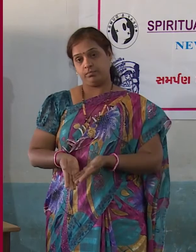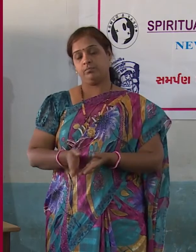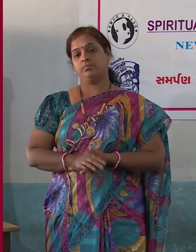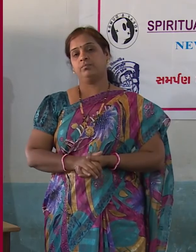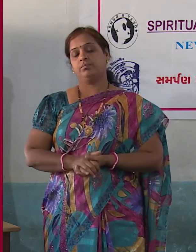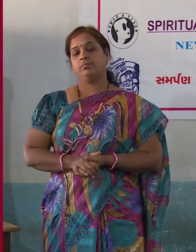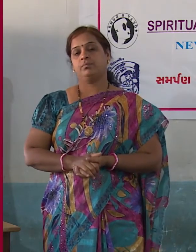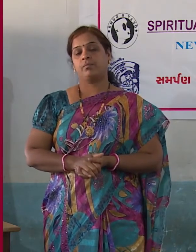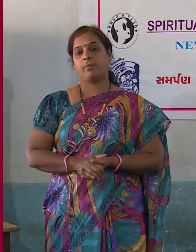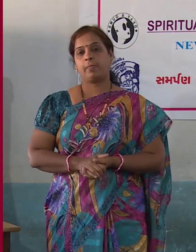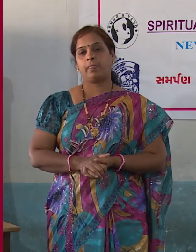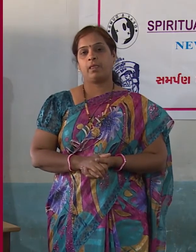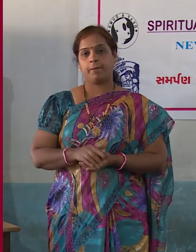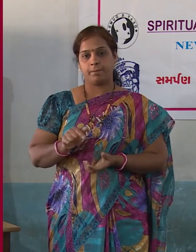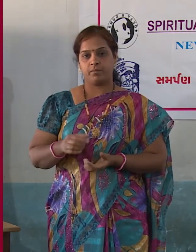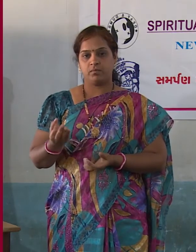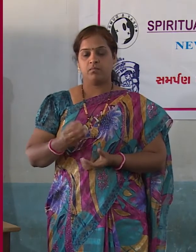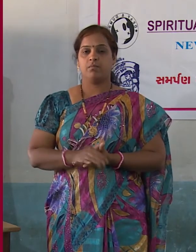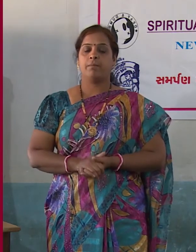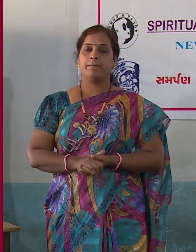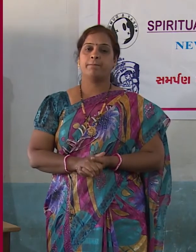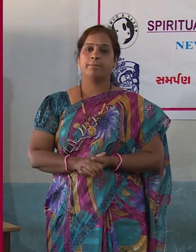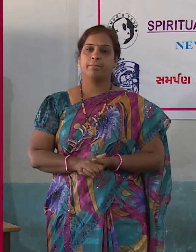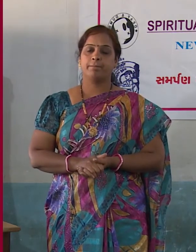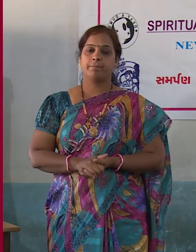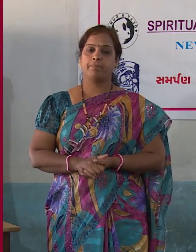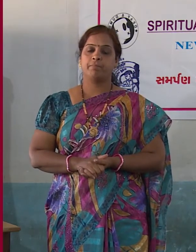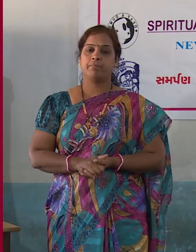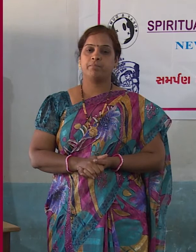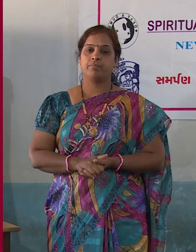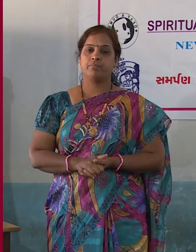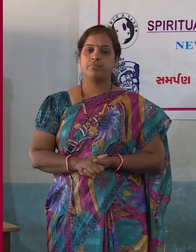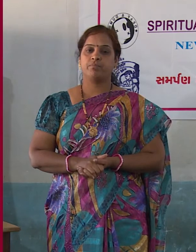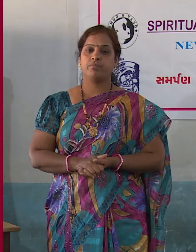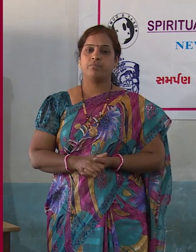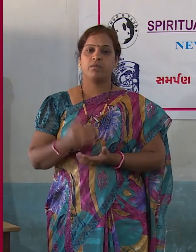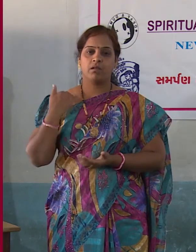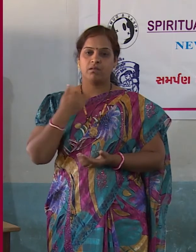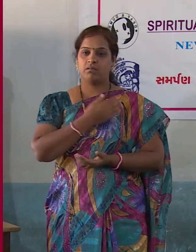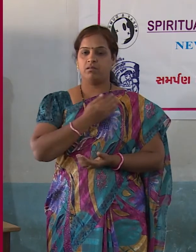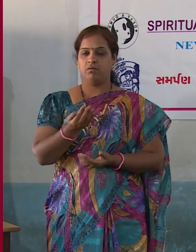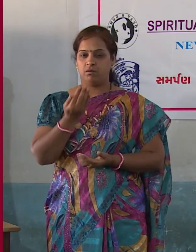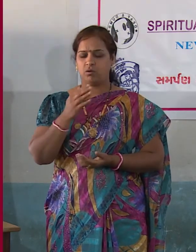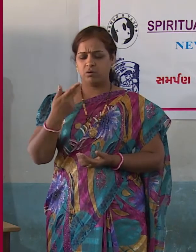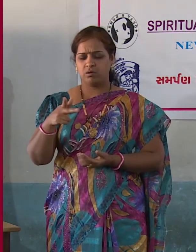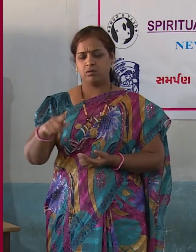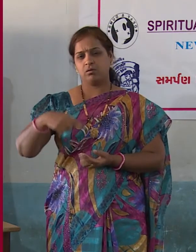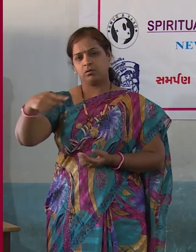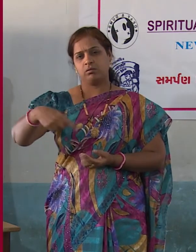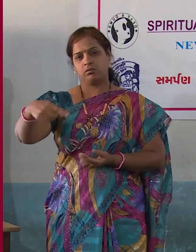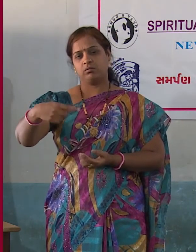कल सतयुग त्रेता युग चलता है। फिर द्वापर से इब्राहिम जी आए, इस्लाम धर्म की स्थापना की।